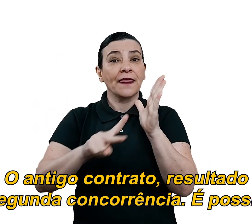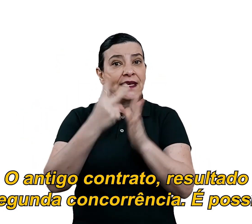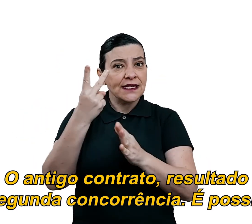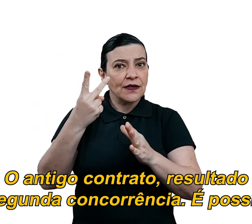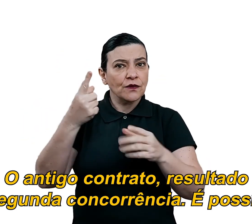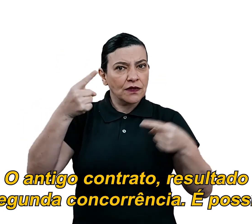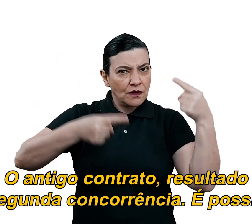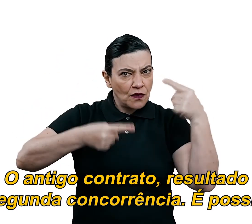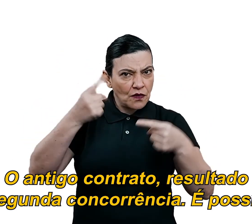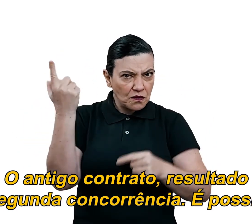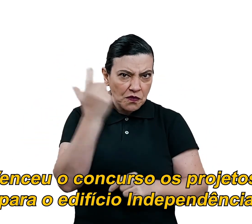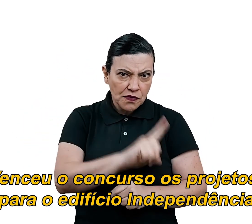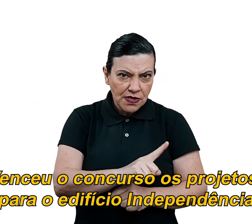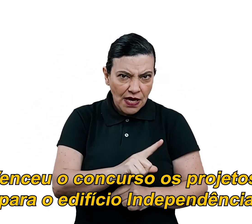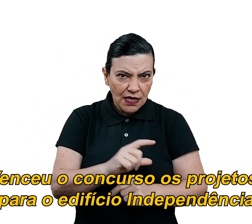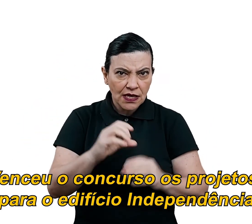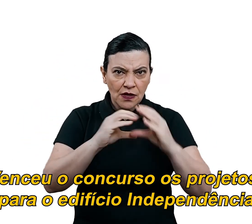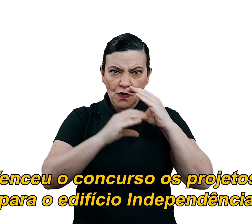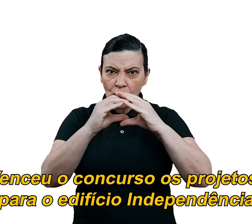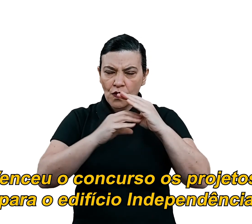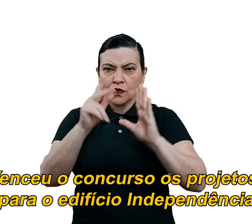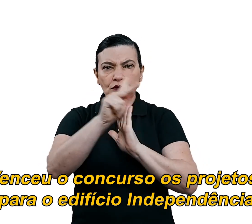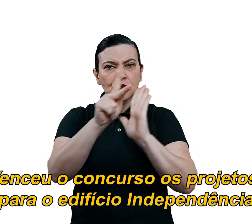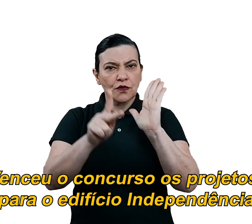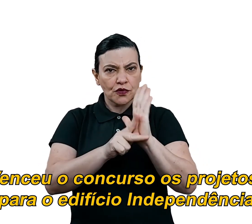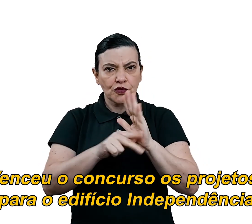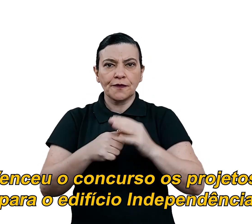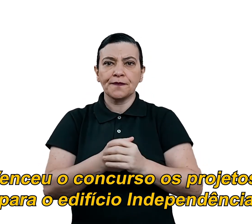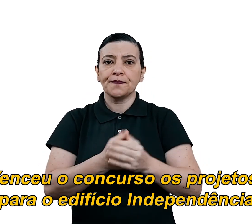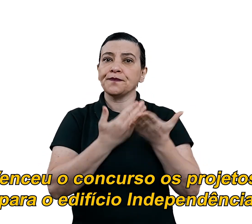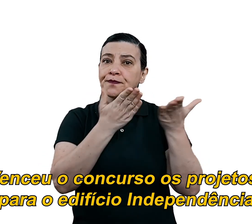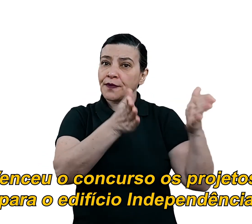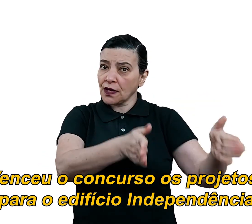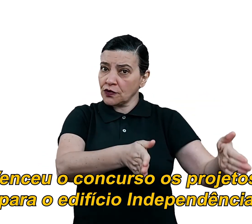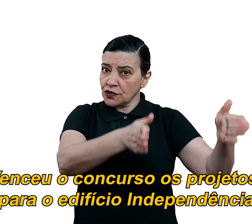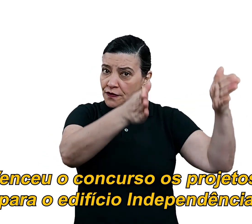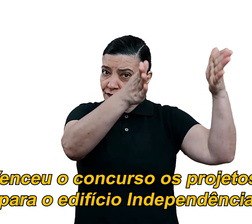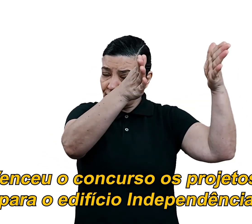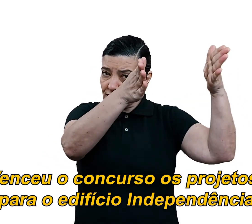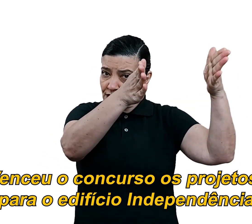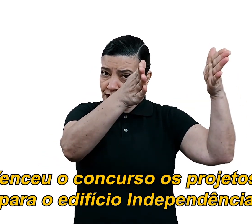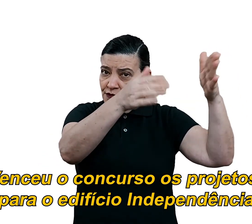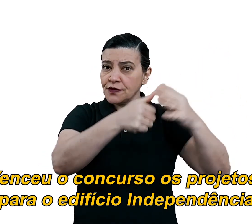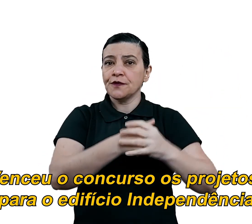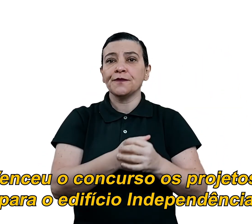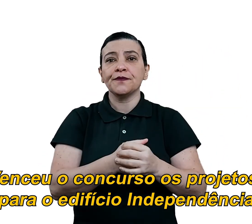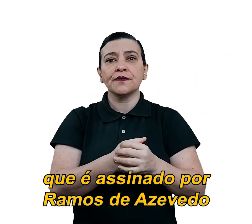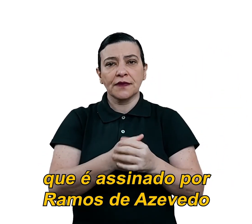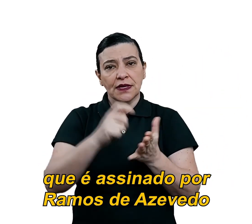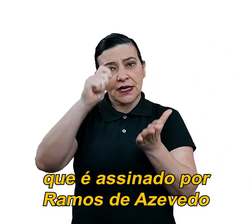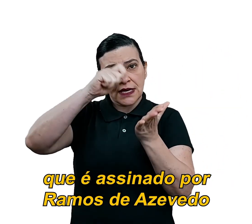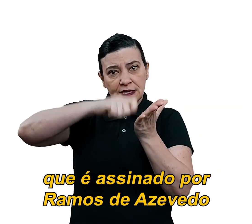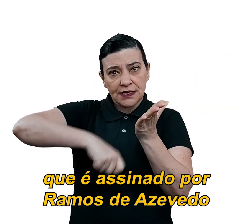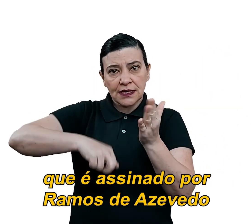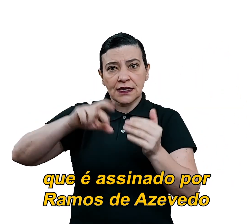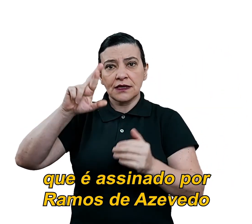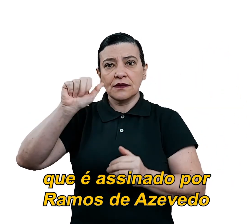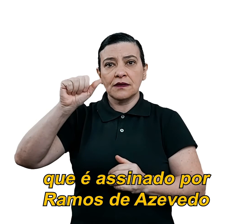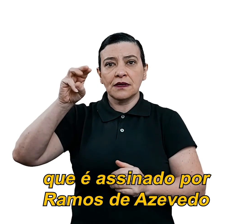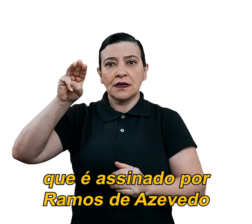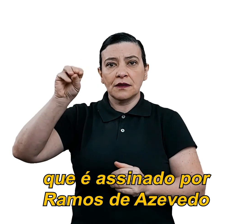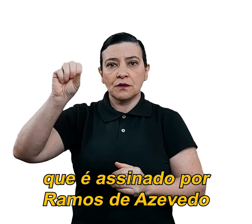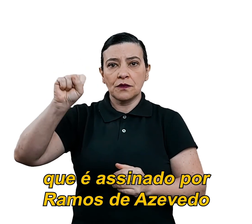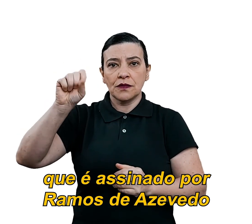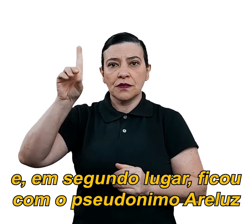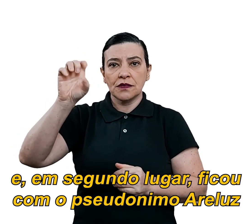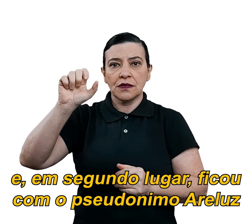a concorrência. É possível? Venceram o concurso os projetos. Para o edifício Independência, que é assinado por